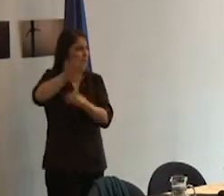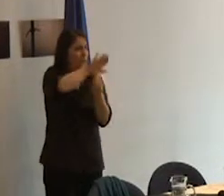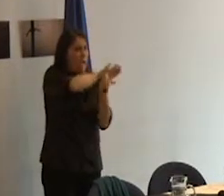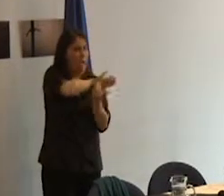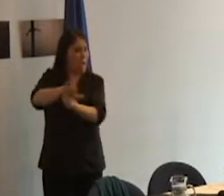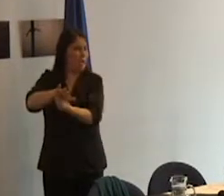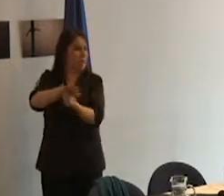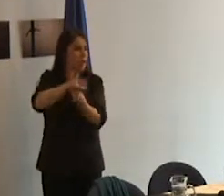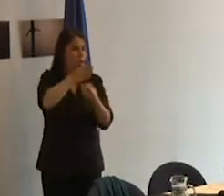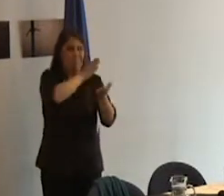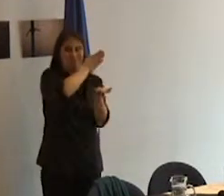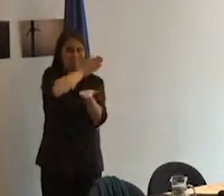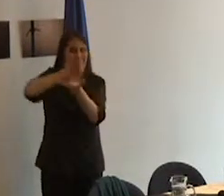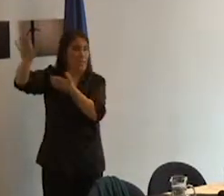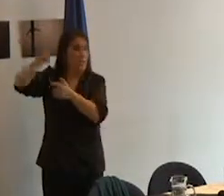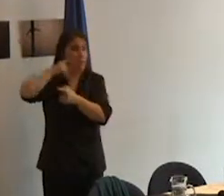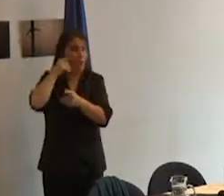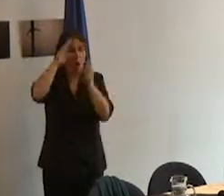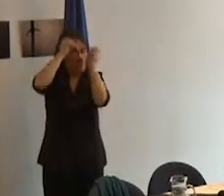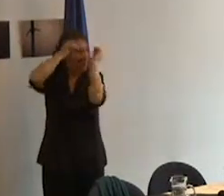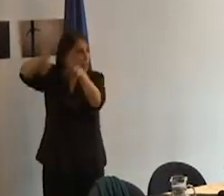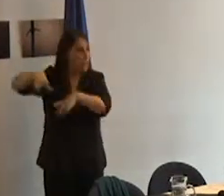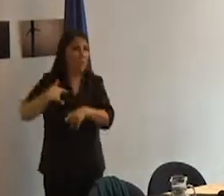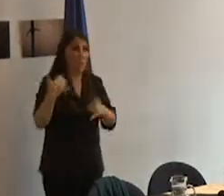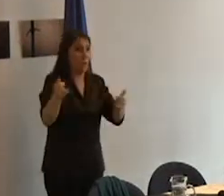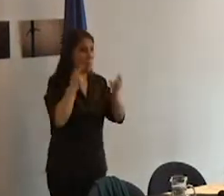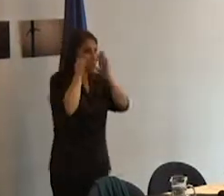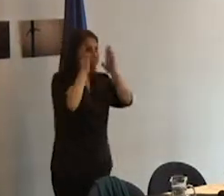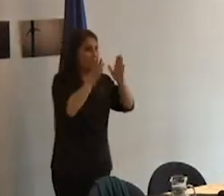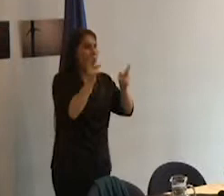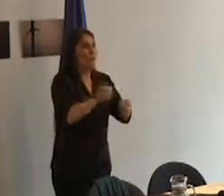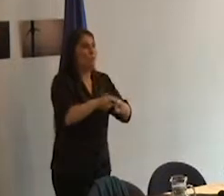exclusión, marginación, violencia y olvido.